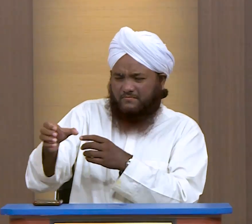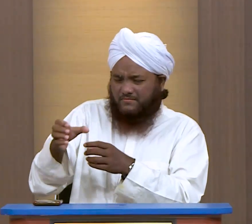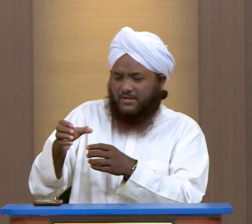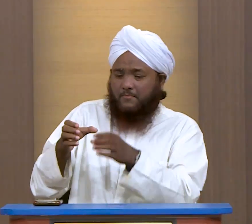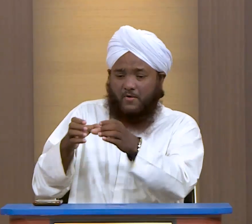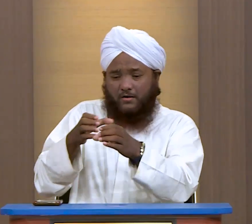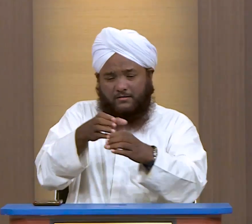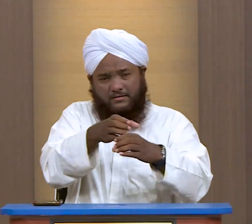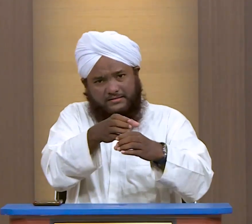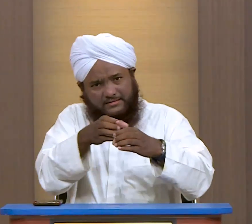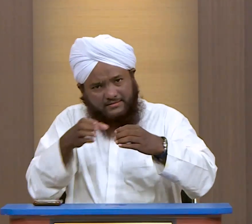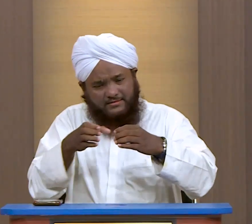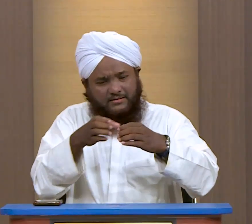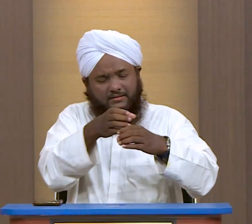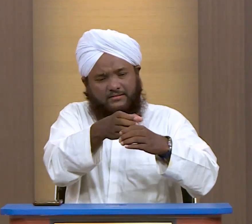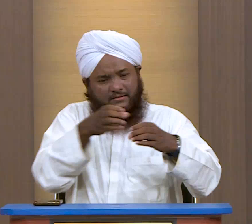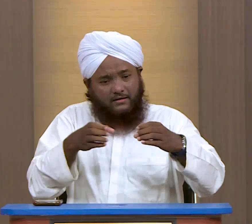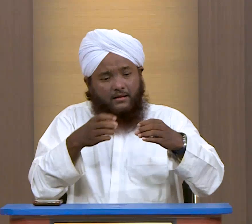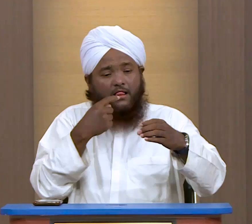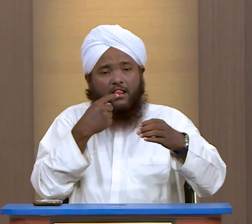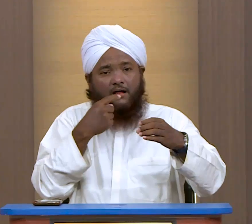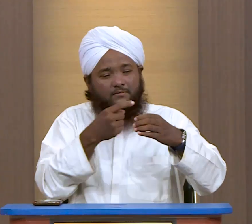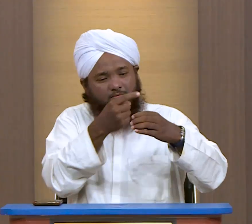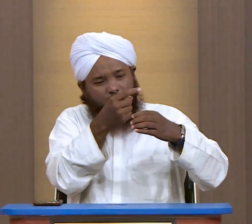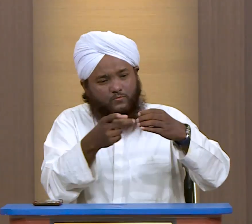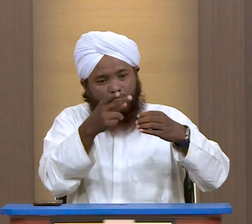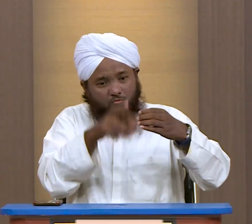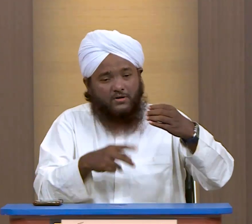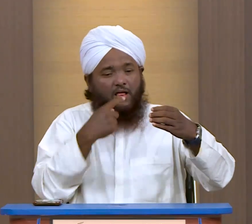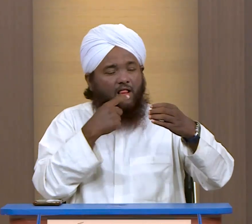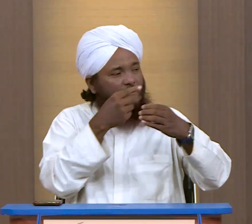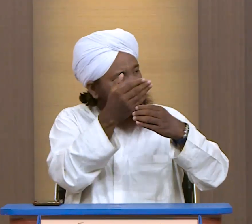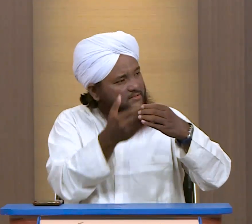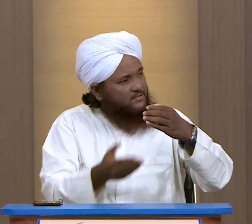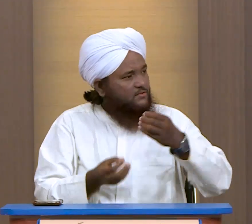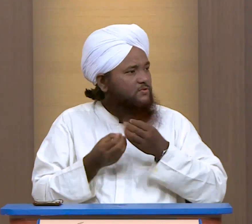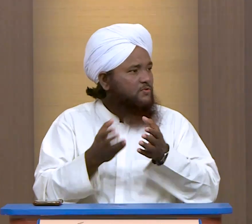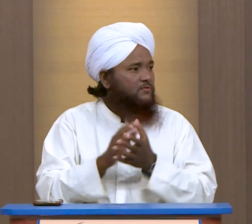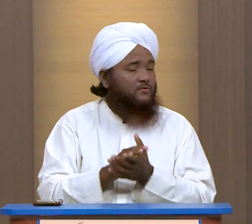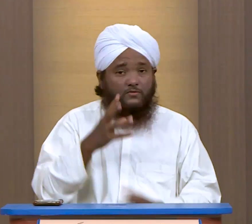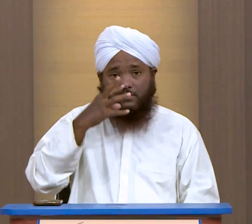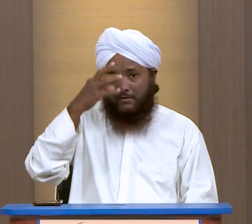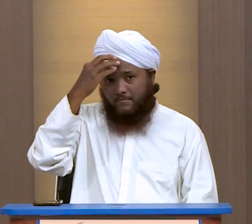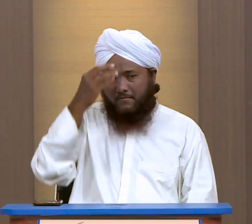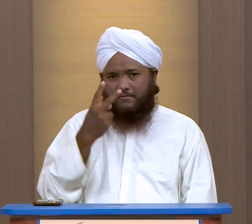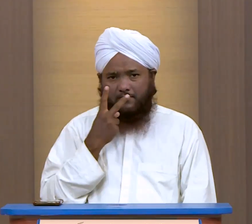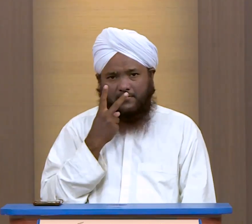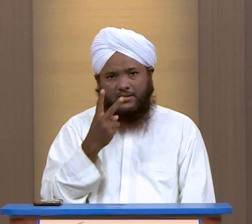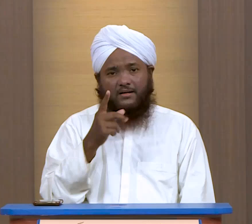ہی برتن سے جدا ہوئی، اس کی کھال ادھڑ گئی اور خون بہنے لگا۔ ماں نے دیکھ کر فرمایا، یہ کیا؟